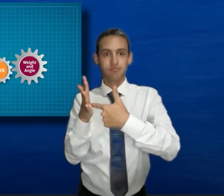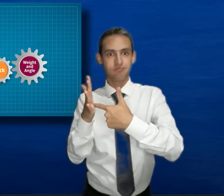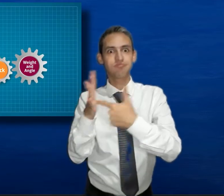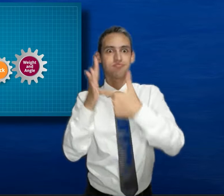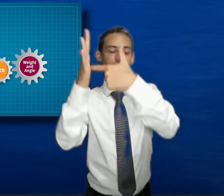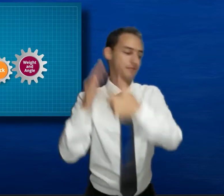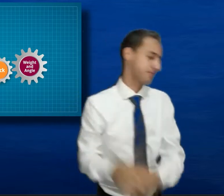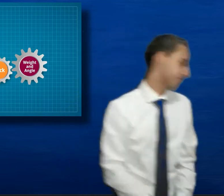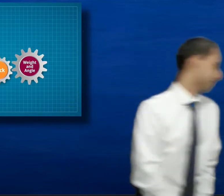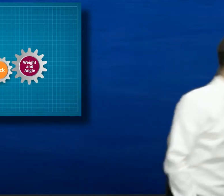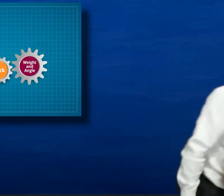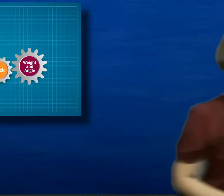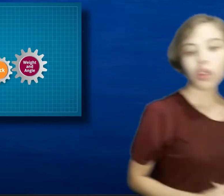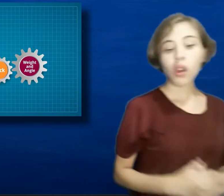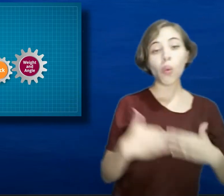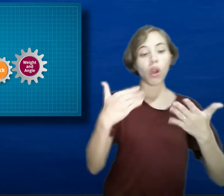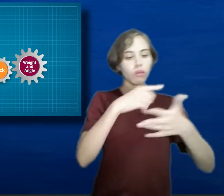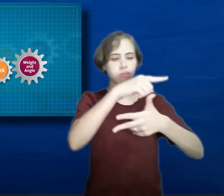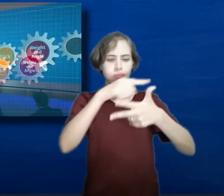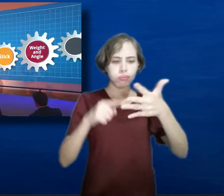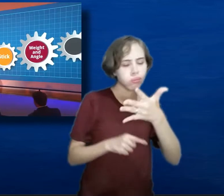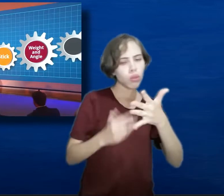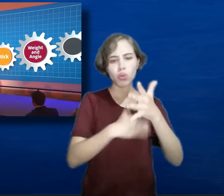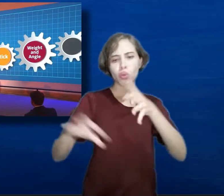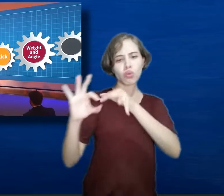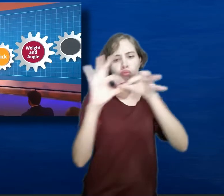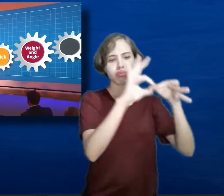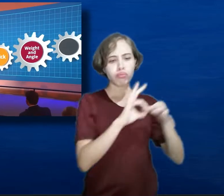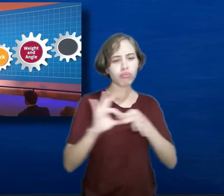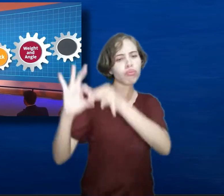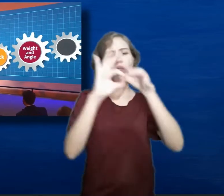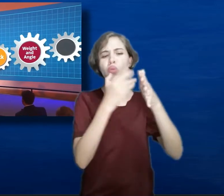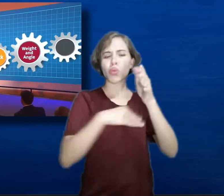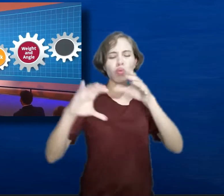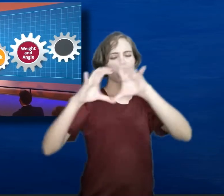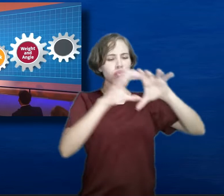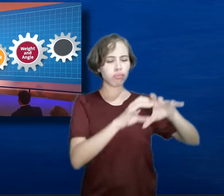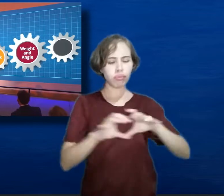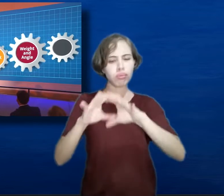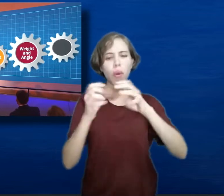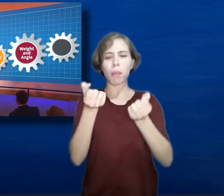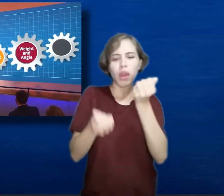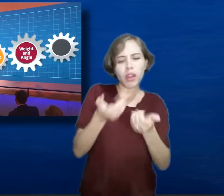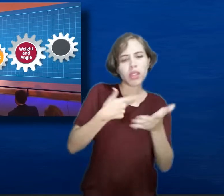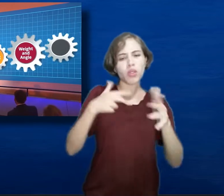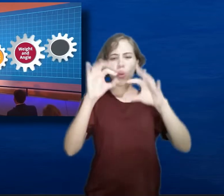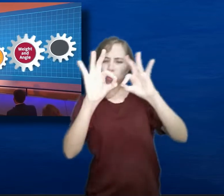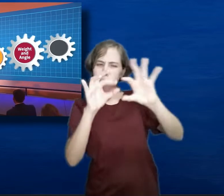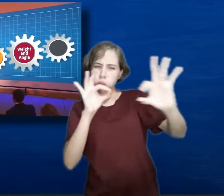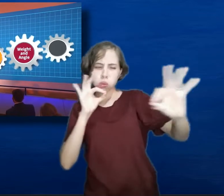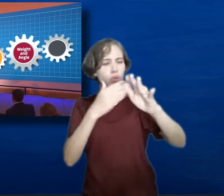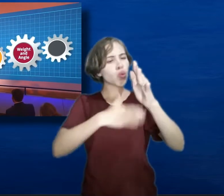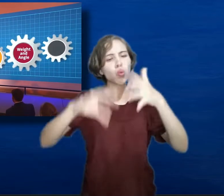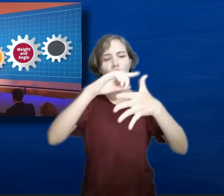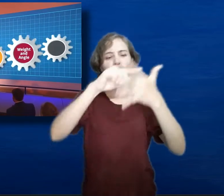o rotor de cauda. Quando todos esses elementos estão sincronizados, o equilíbrio é lindo. O rotor